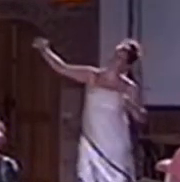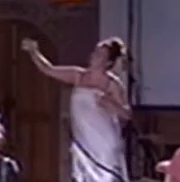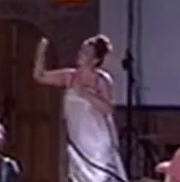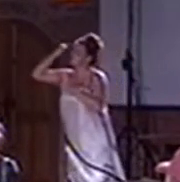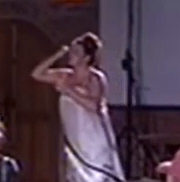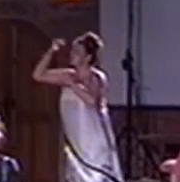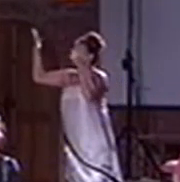pain.